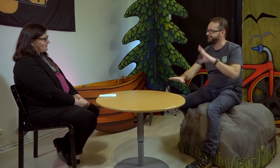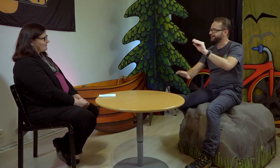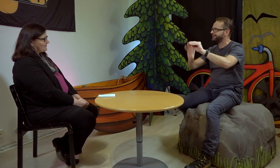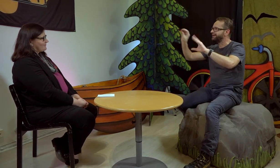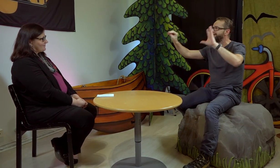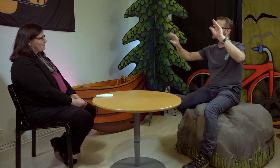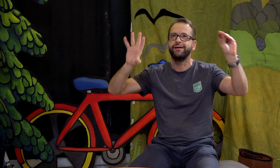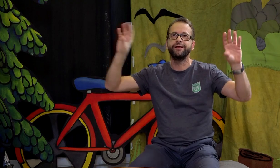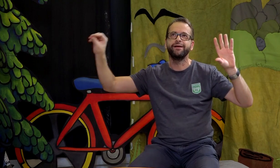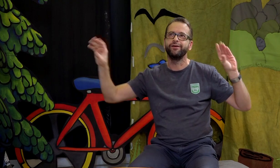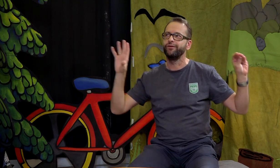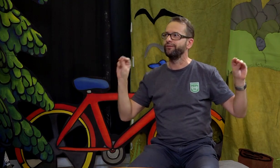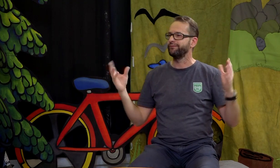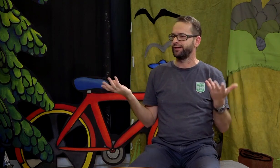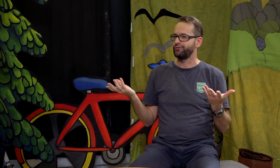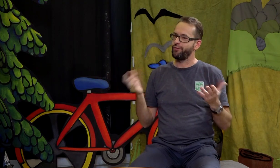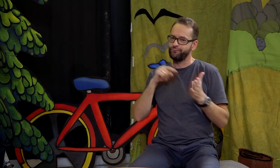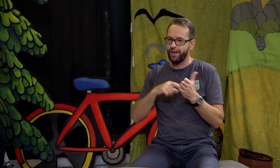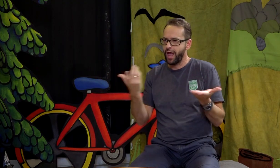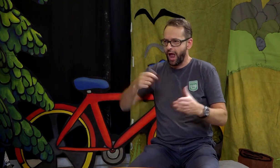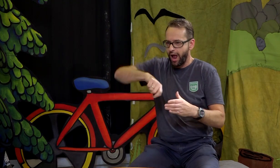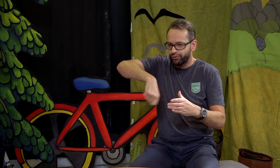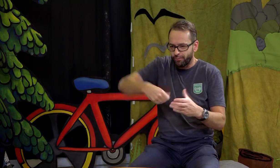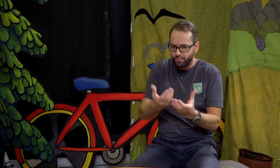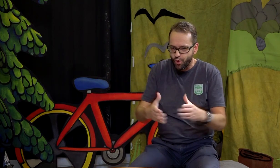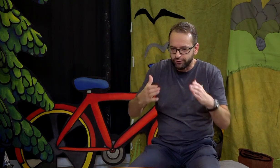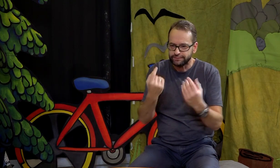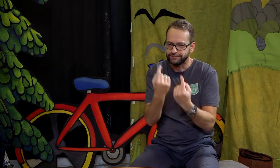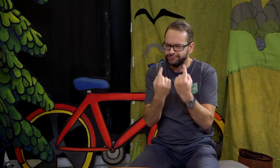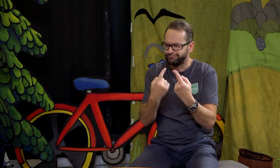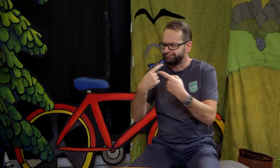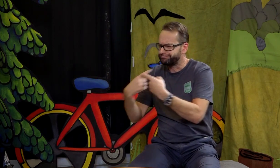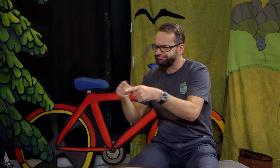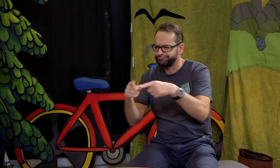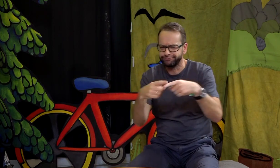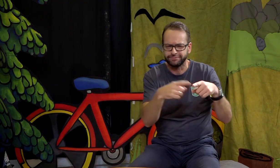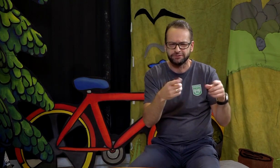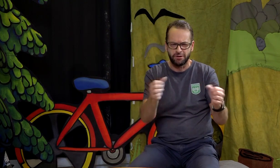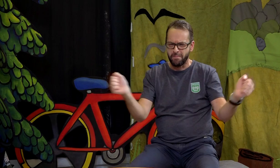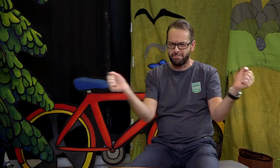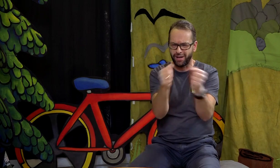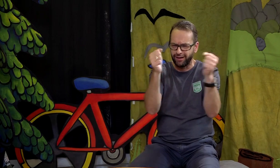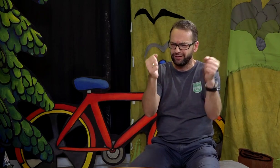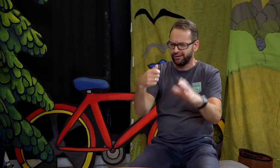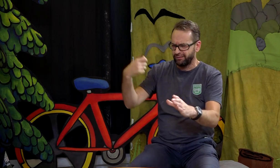kuin kosketella ja pöydänpintaa taputtamalla ja puurokattilan tai erilaisten kansien